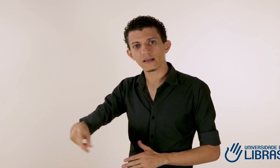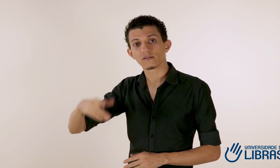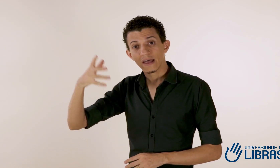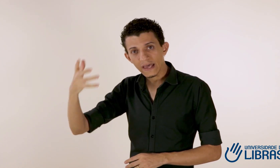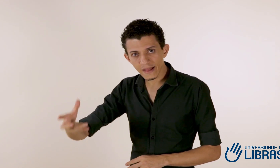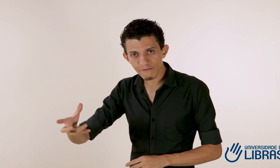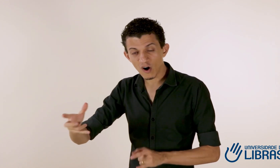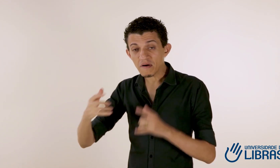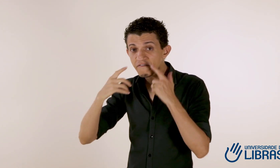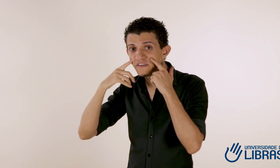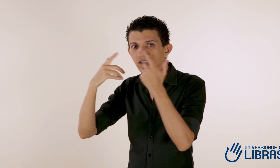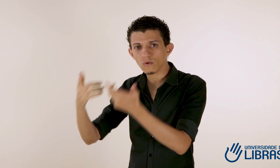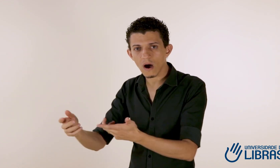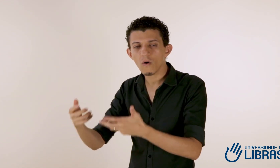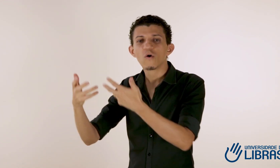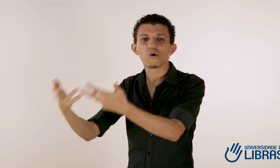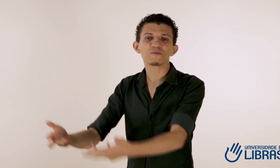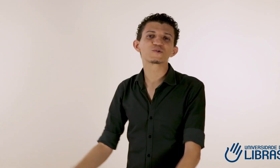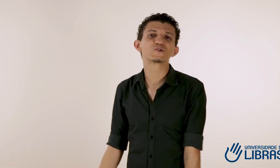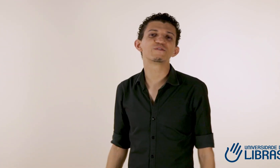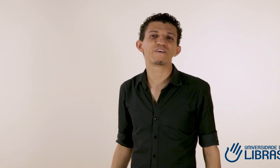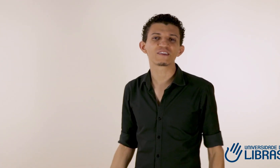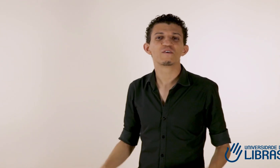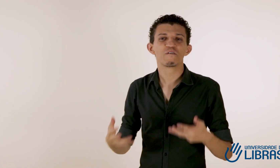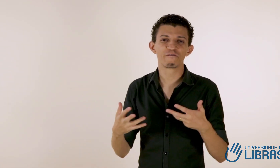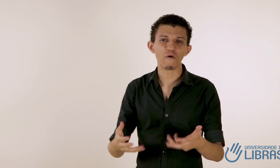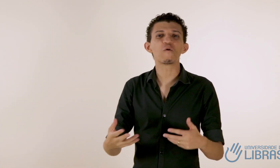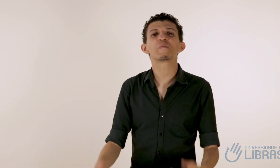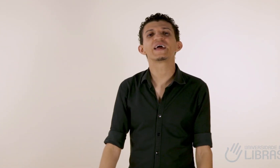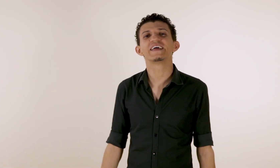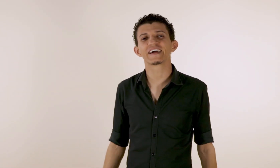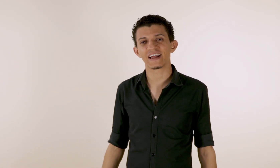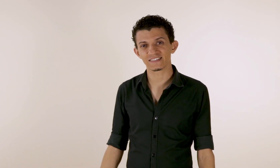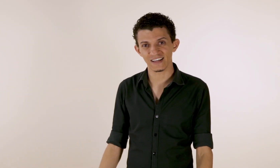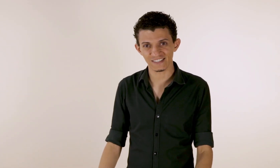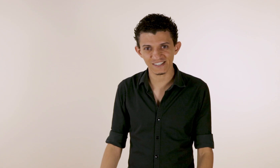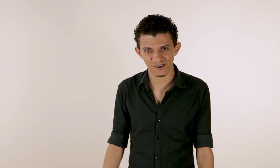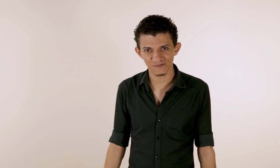contexto e da forma visual como os usuários de fato vão compreender aquela sinalização.